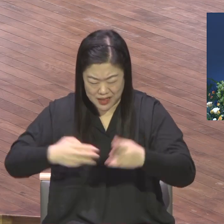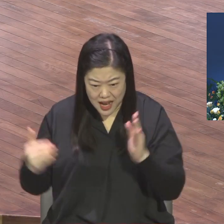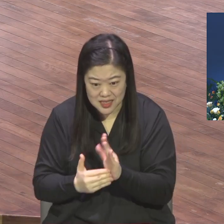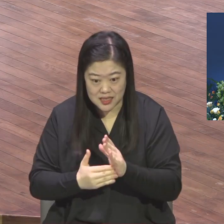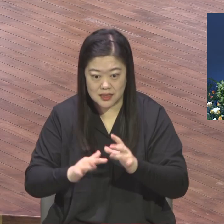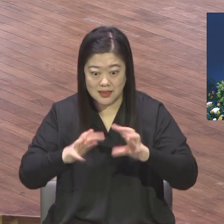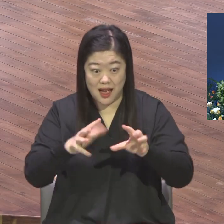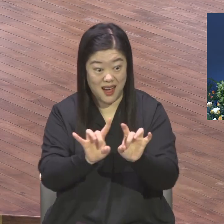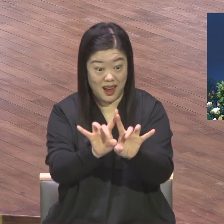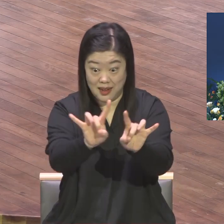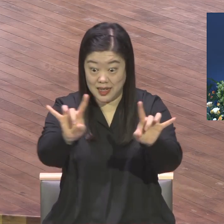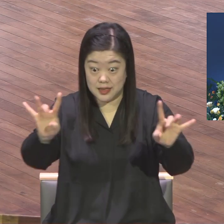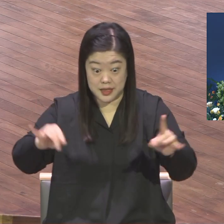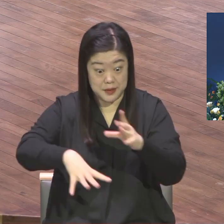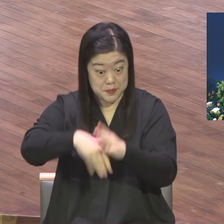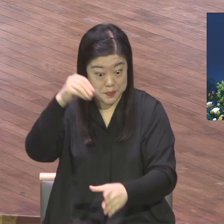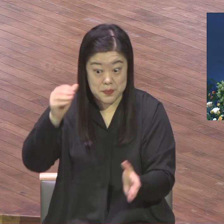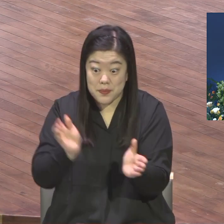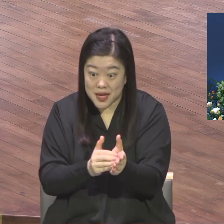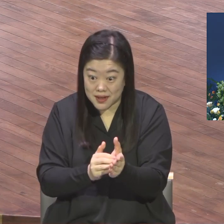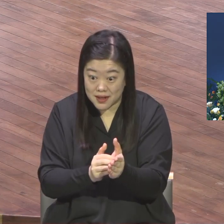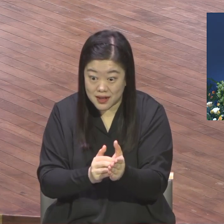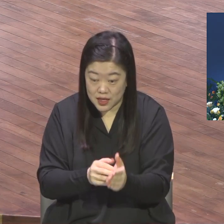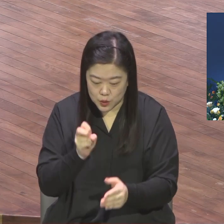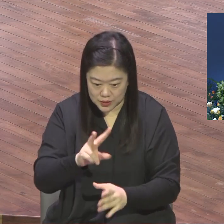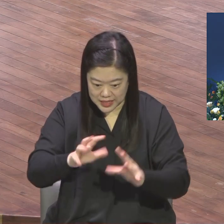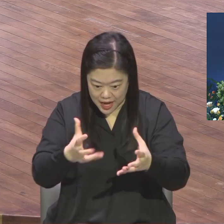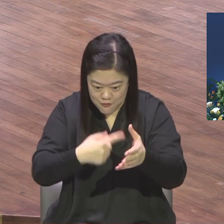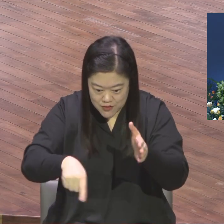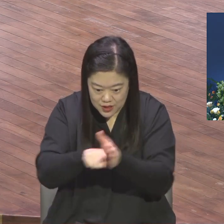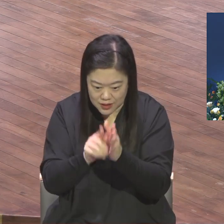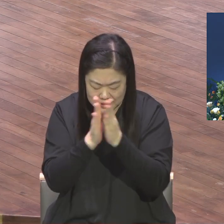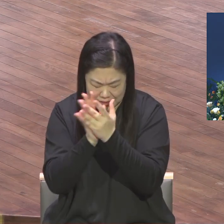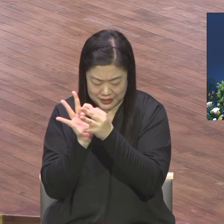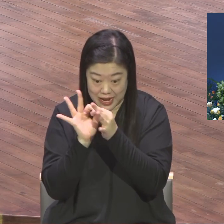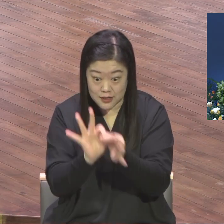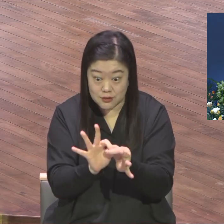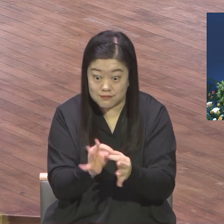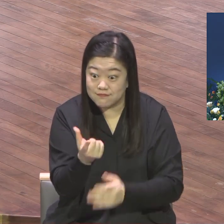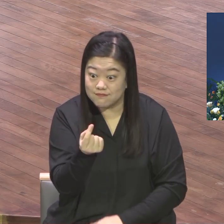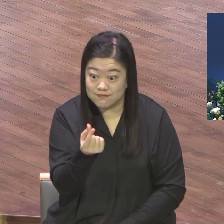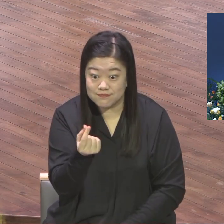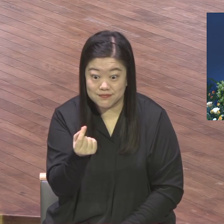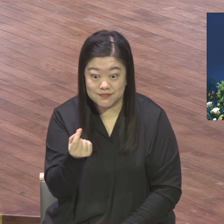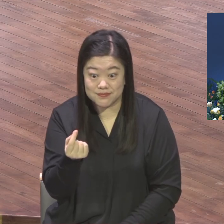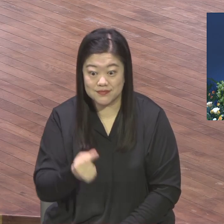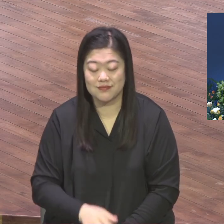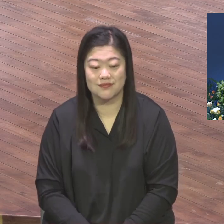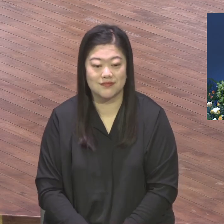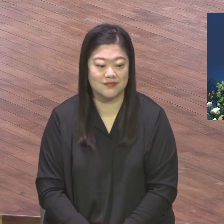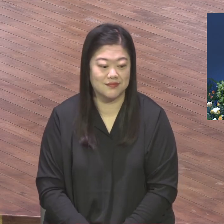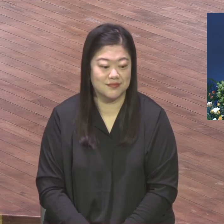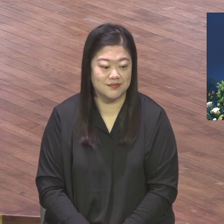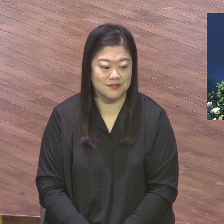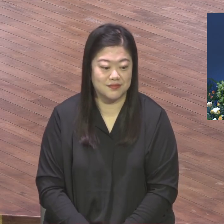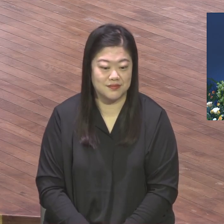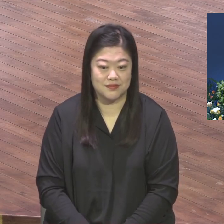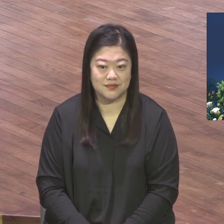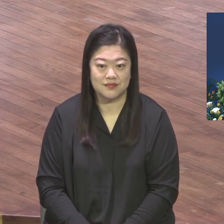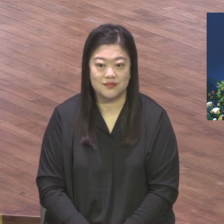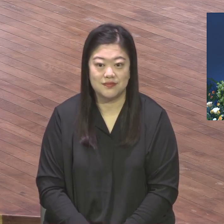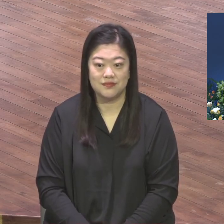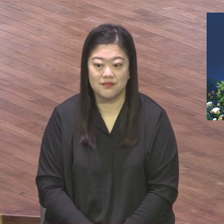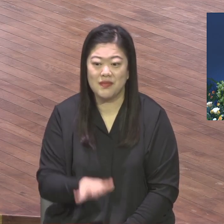기도하는 이런 영적인 분위기가 그야말로 성교 조직이 잘 구축이 되었습니다. 사실